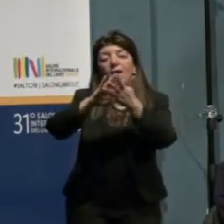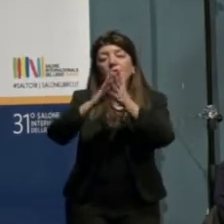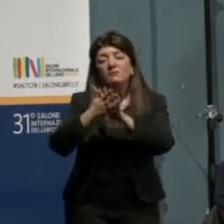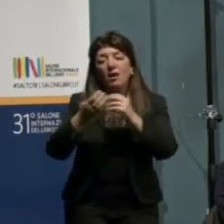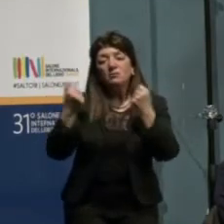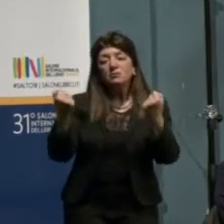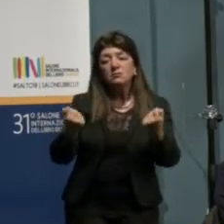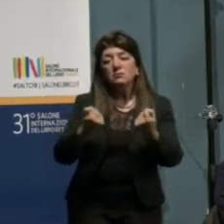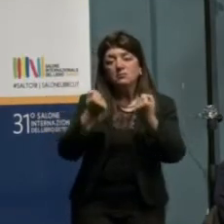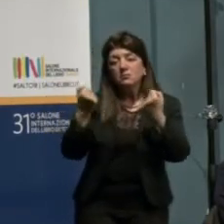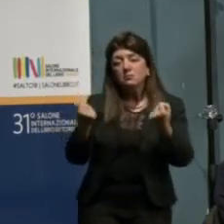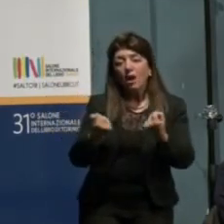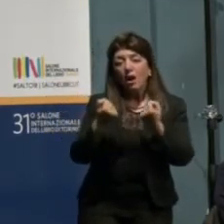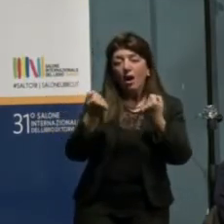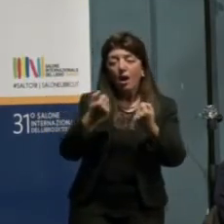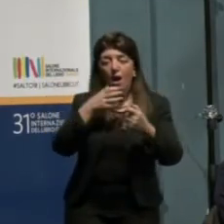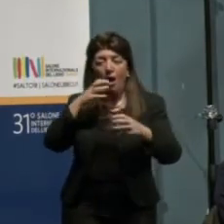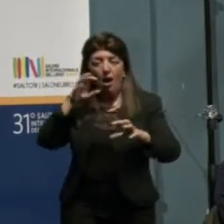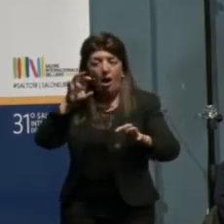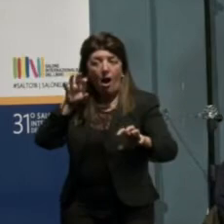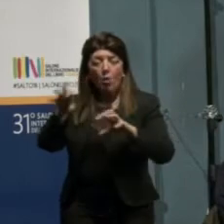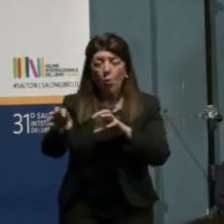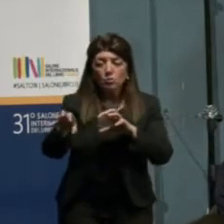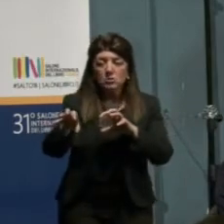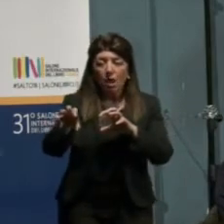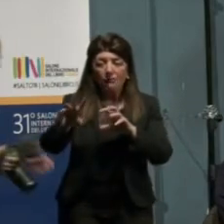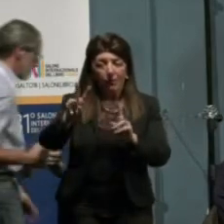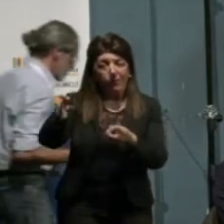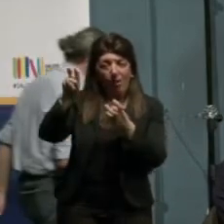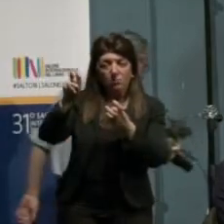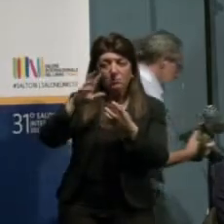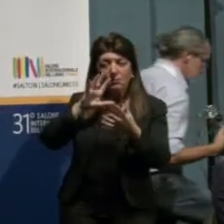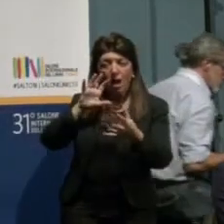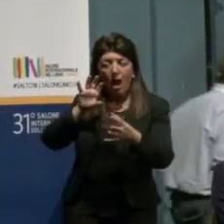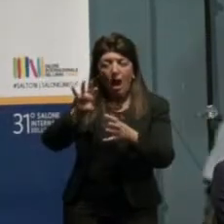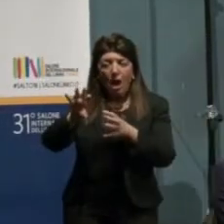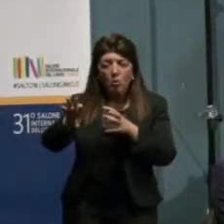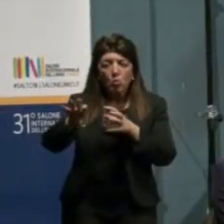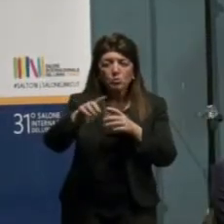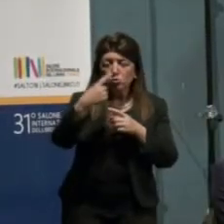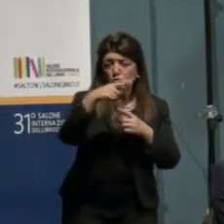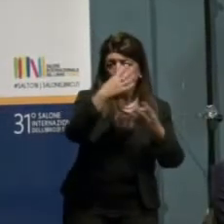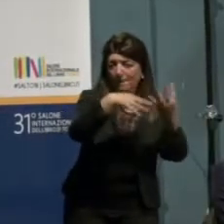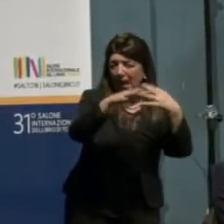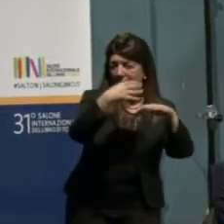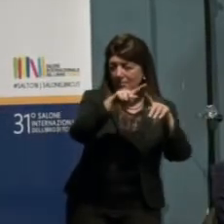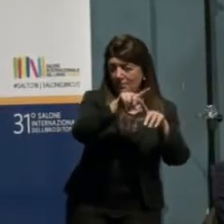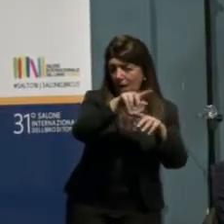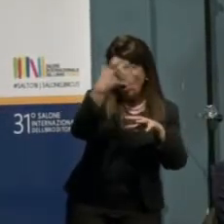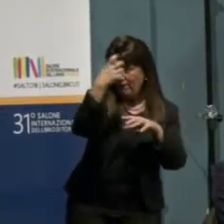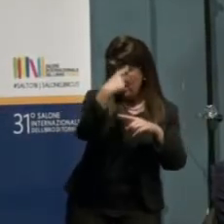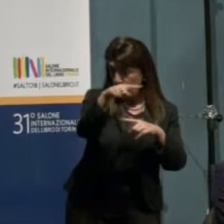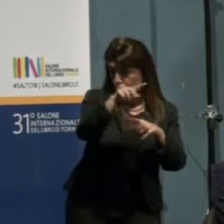pesantissima l'accusavano di essere i media governativi peraltro l'accusavano di